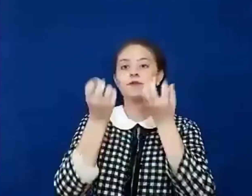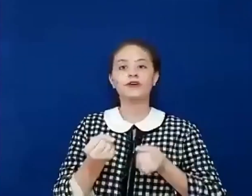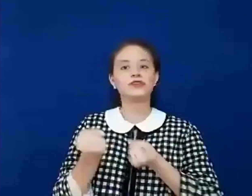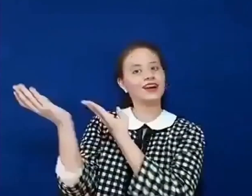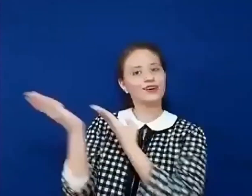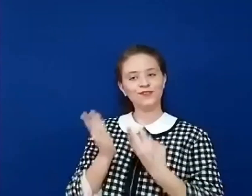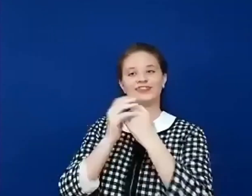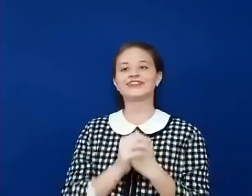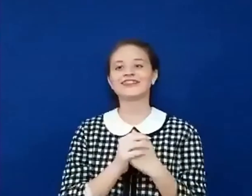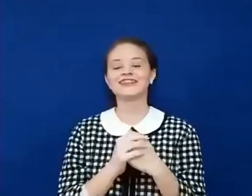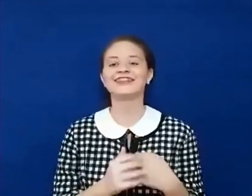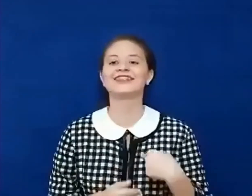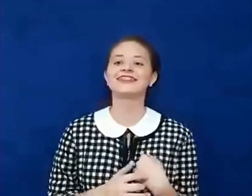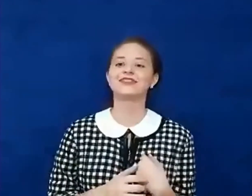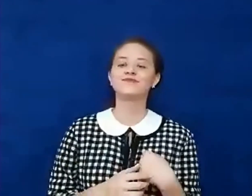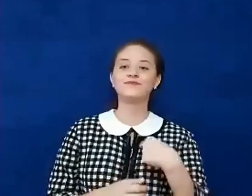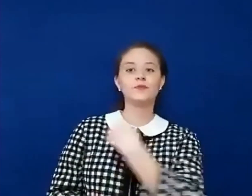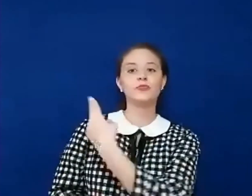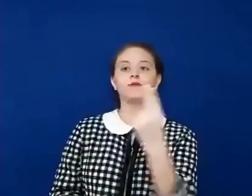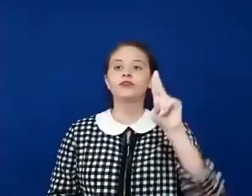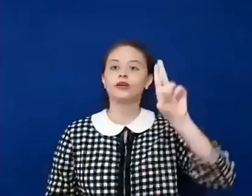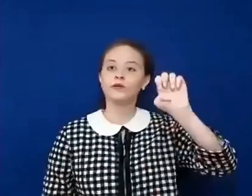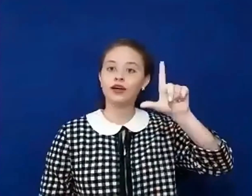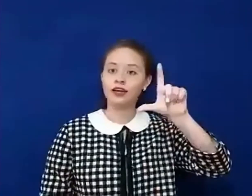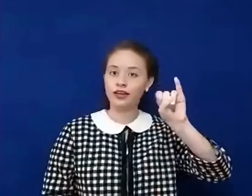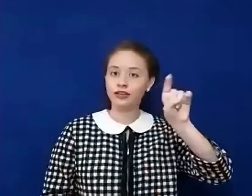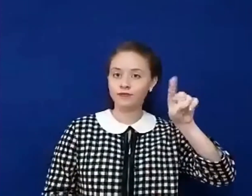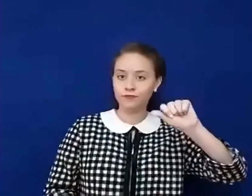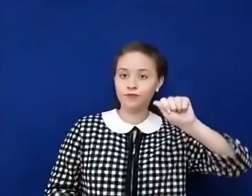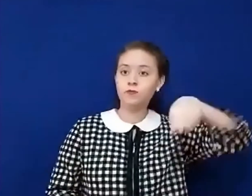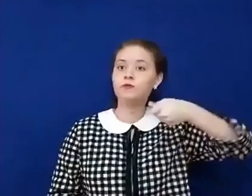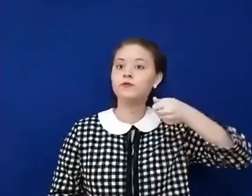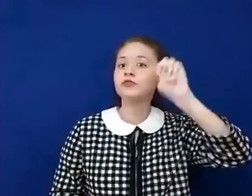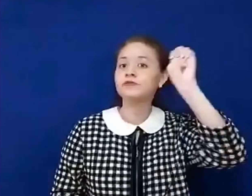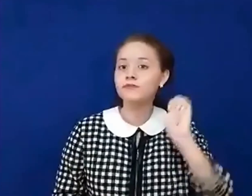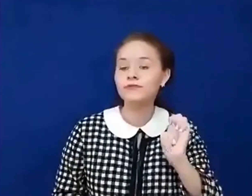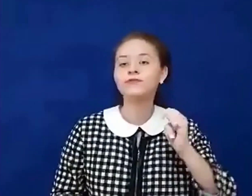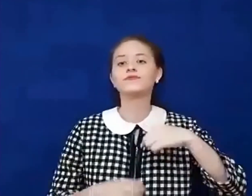Obrigado, família e amigos, por aceitarem o convite. Meu nome é Elisa, e esse é o meu sinal.